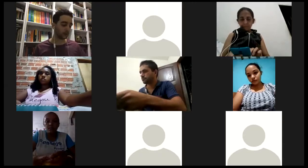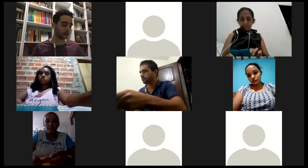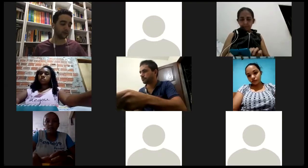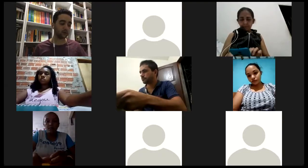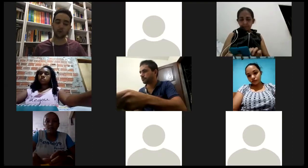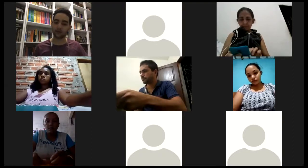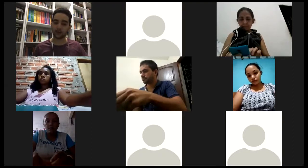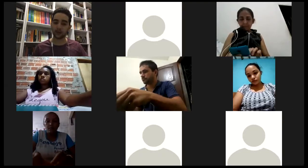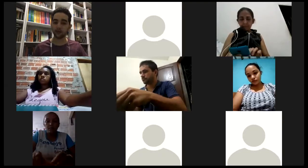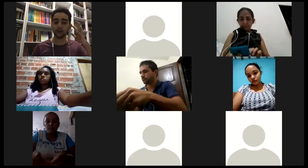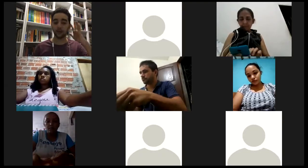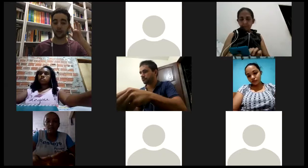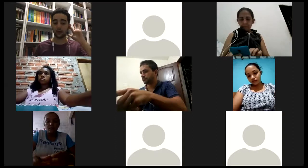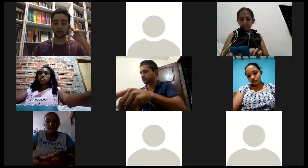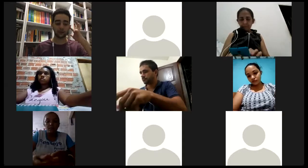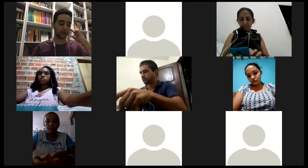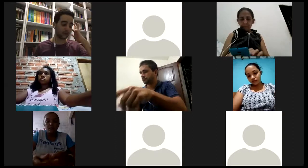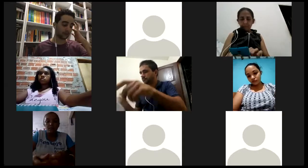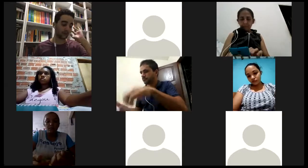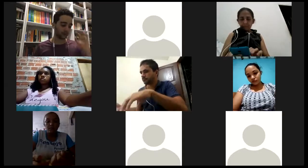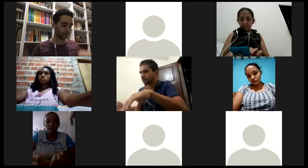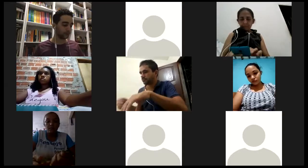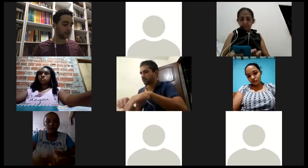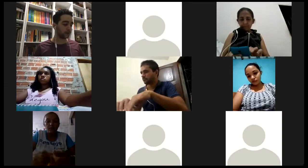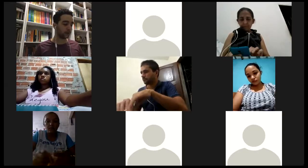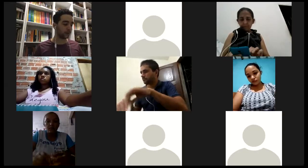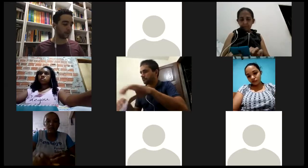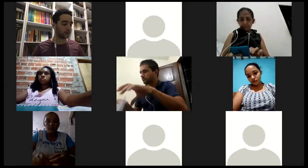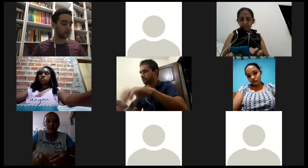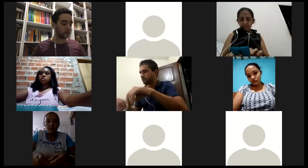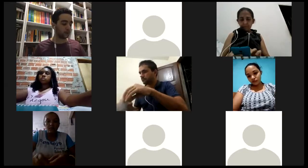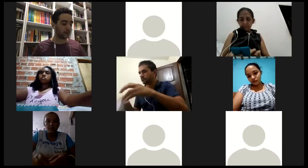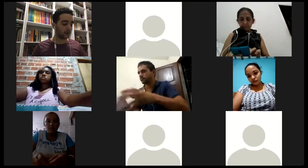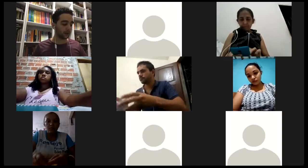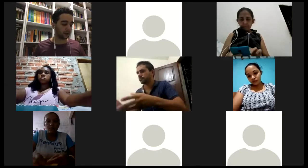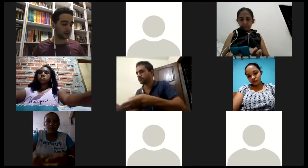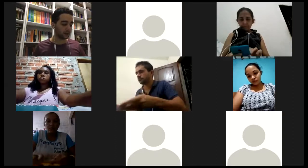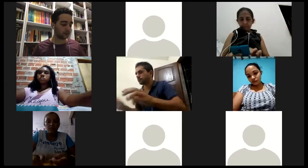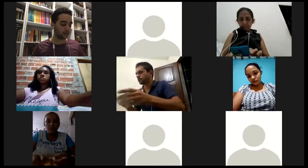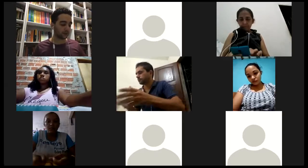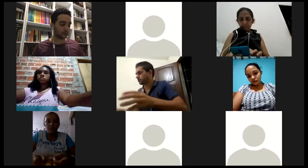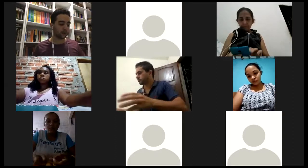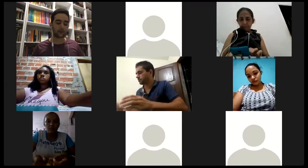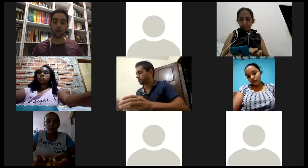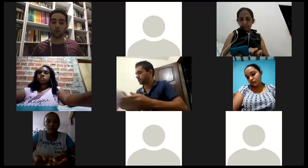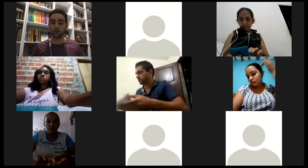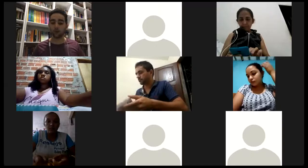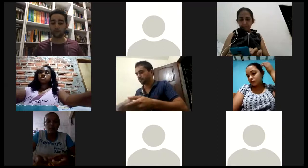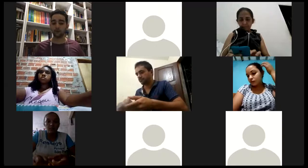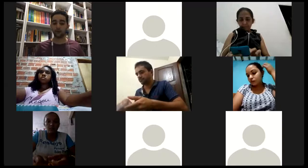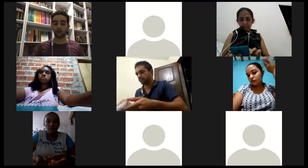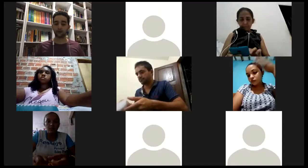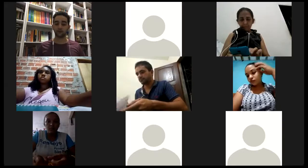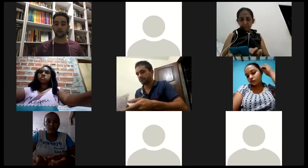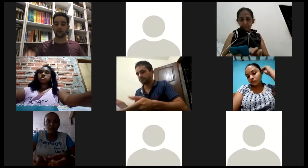linguagem. Então, a gente viu algumas palavras que a gente vai relembrar hoje. Então, na aula de terça, a gente viu as palavras hoje.